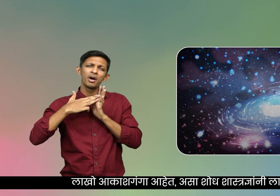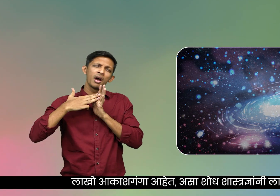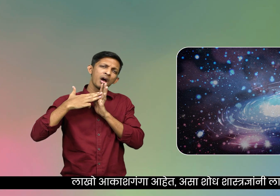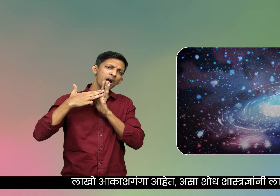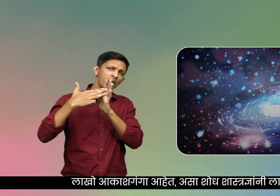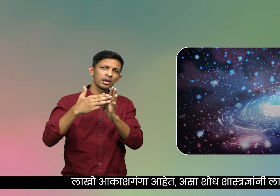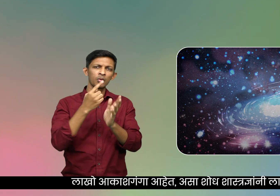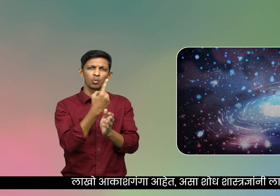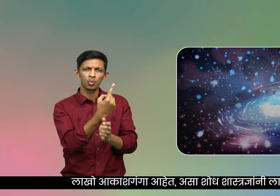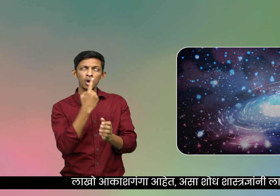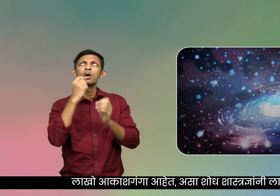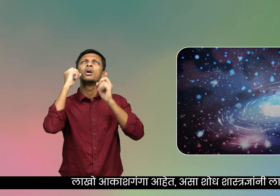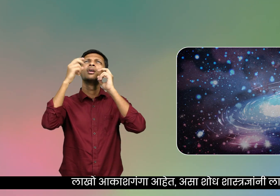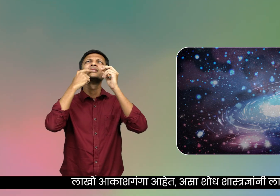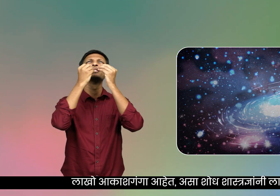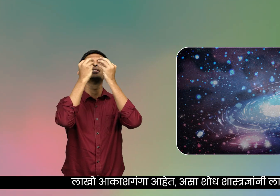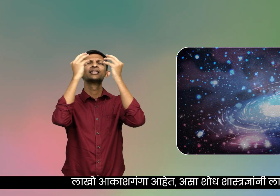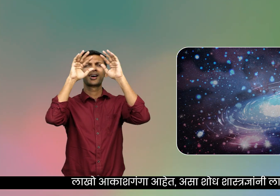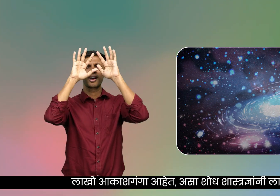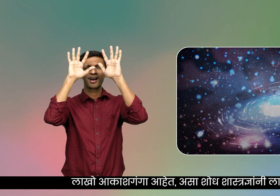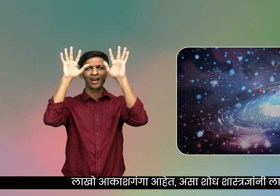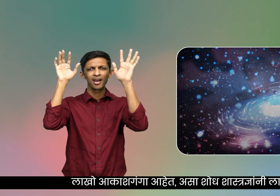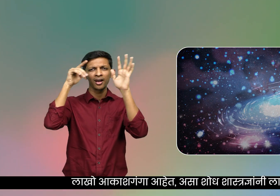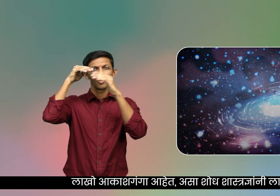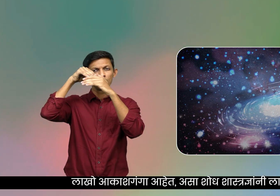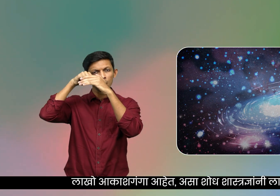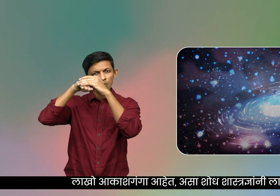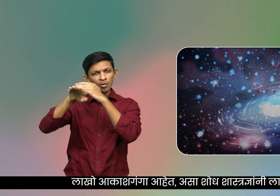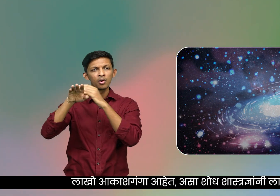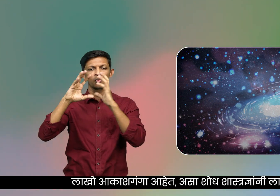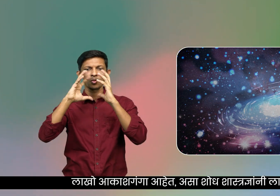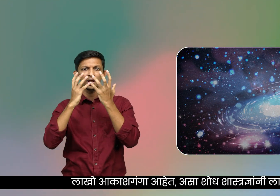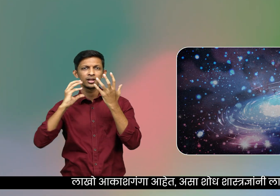लाखो आकाशगंगा आहेत असा शोध शास्त्रज्ञांनी लावला आहे.